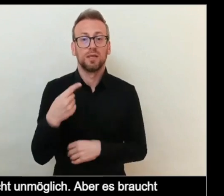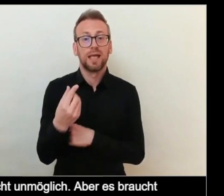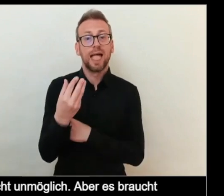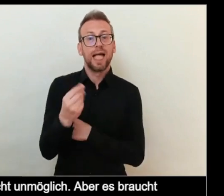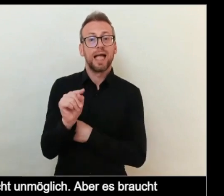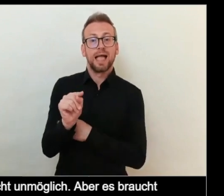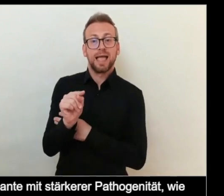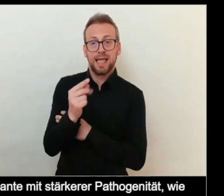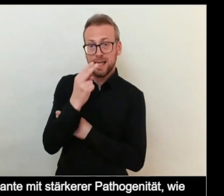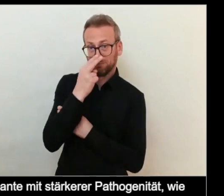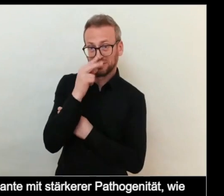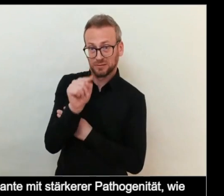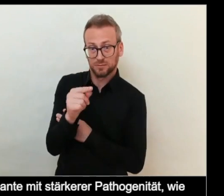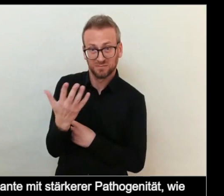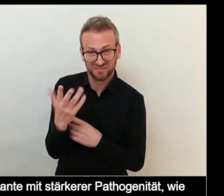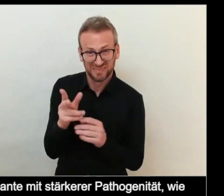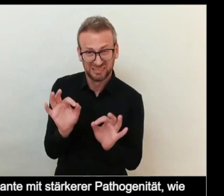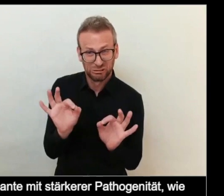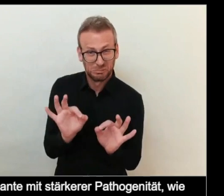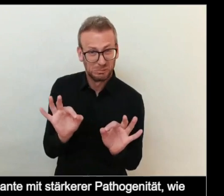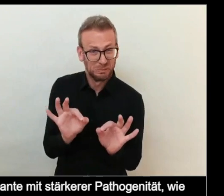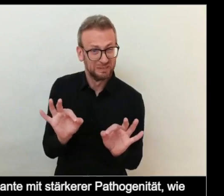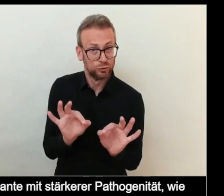diese Übergangsregelung.